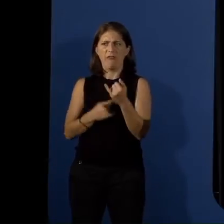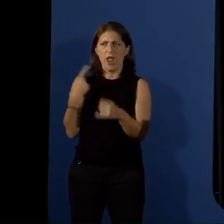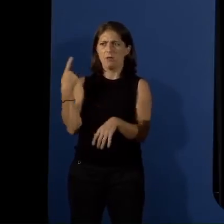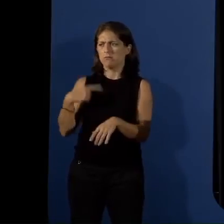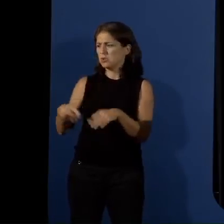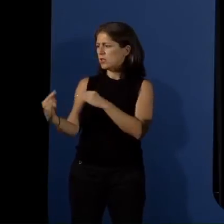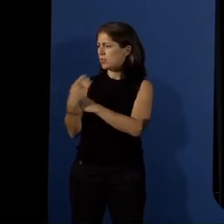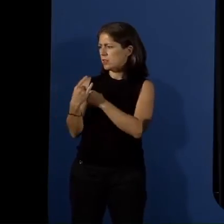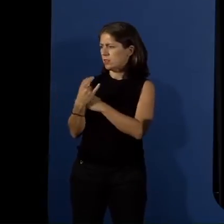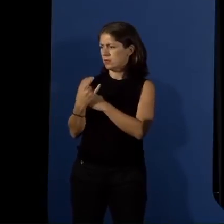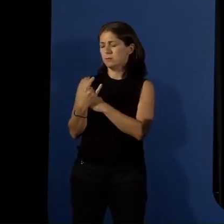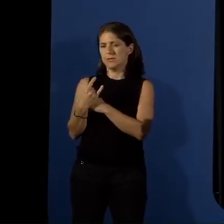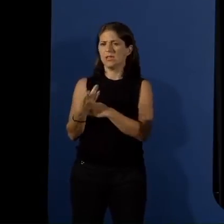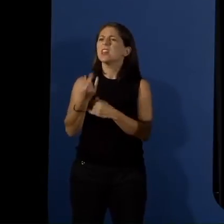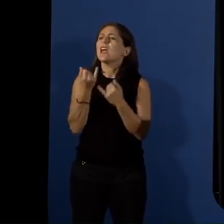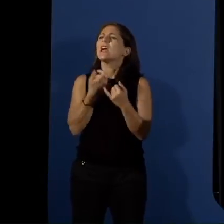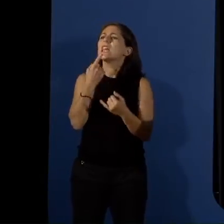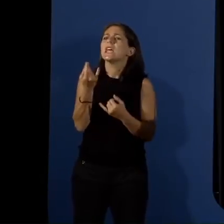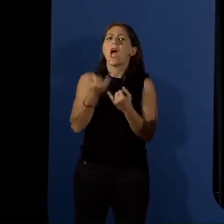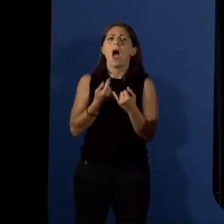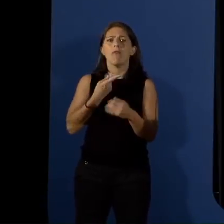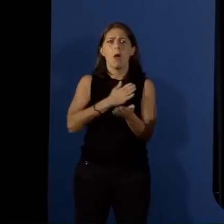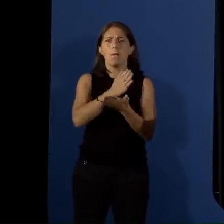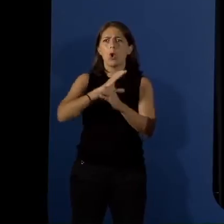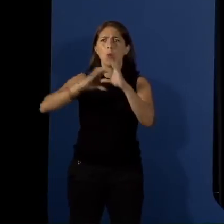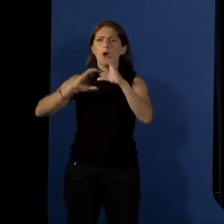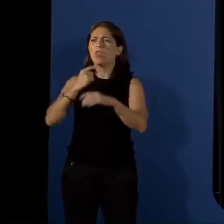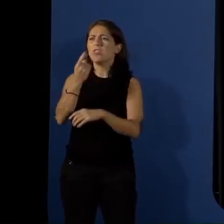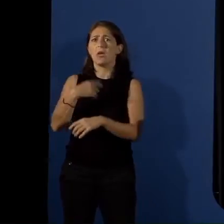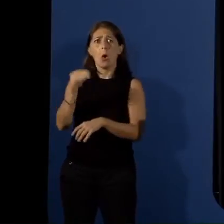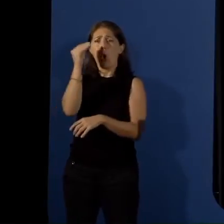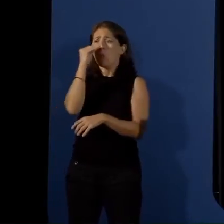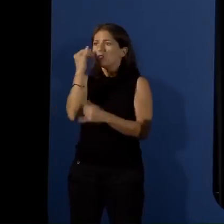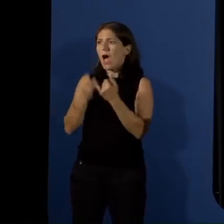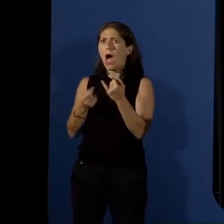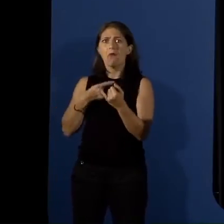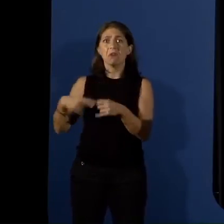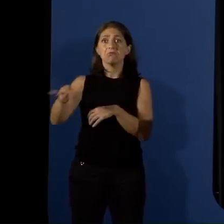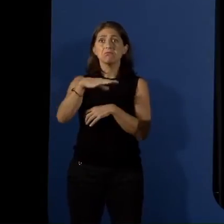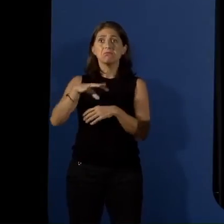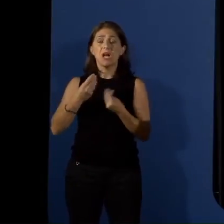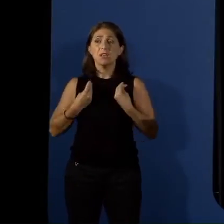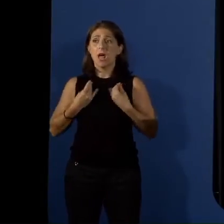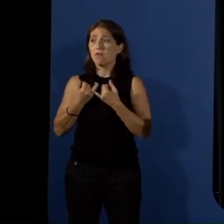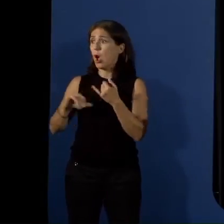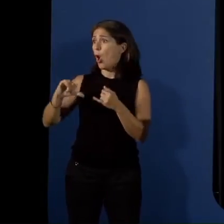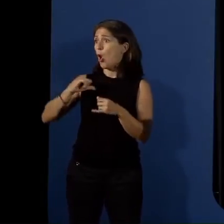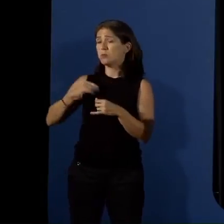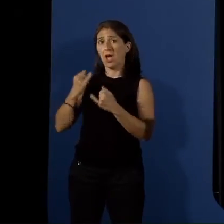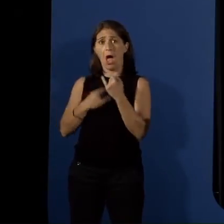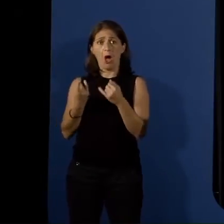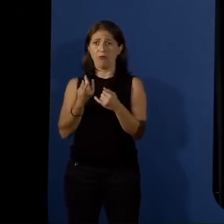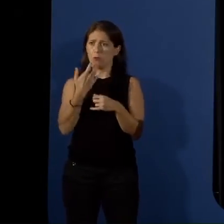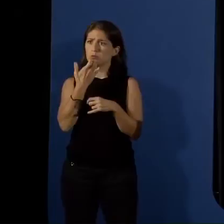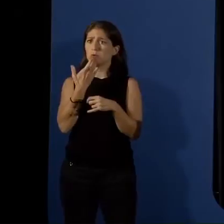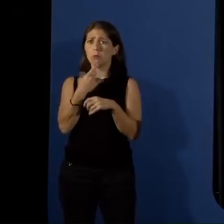mentira. Dixo diante dos medios de comunicación que Monforte mantería a área sanitaria e que o hospital de Monforte non dependería